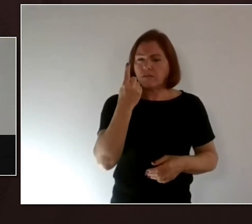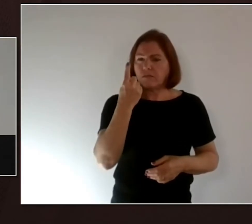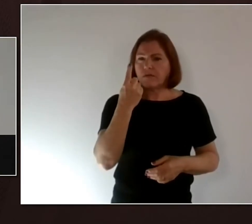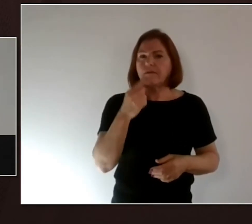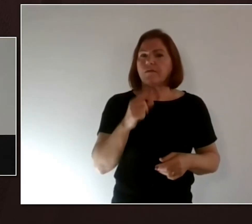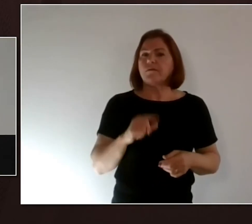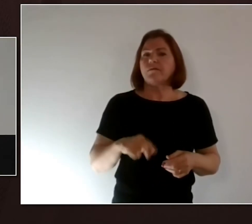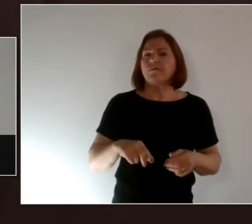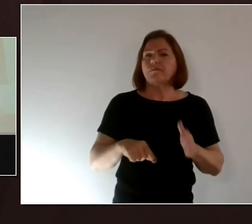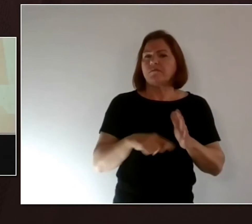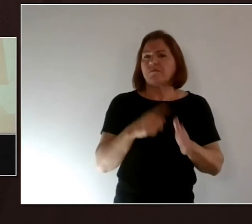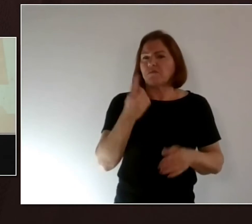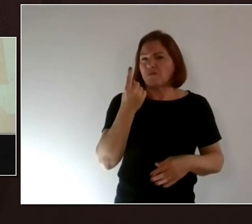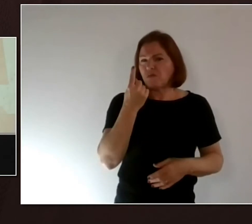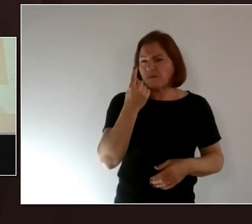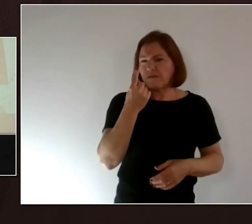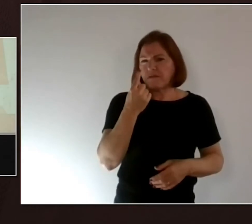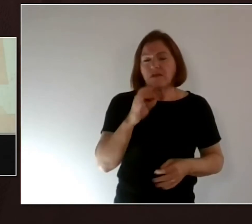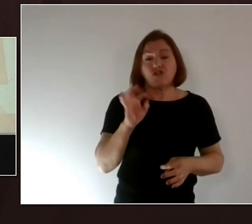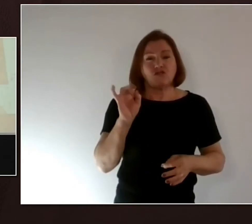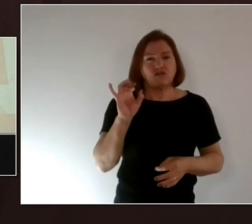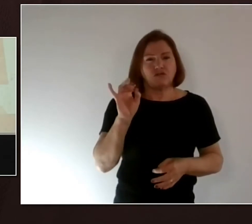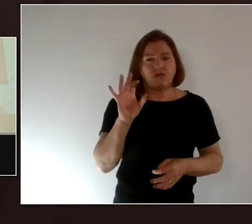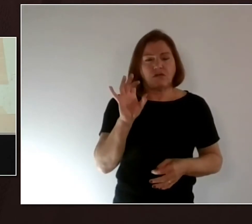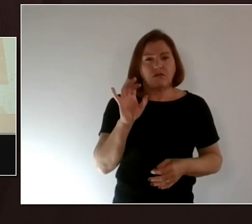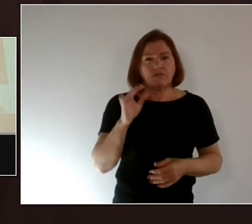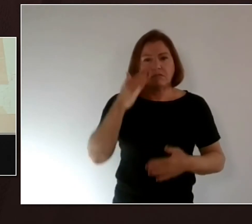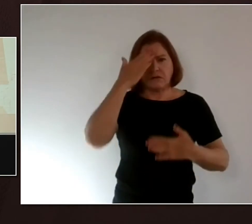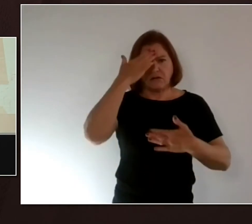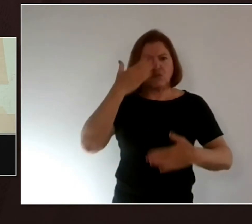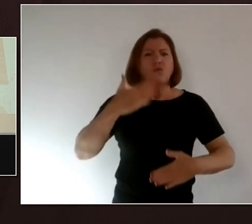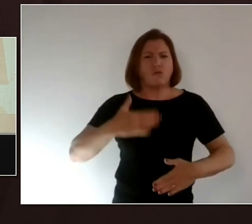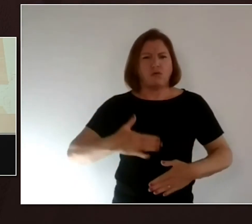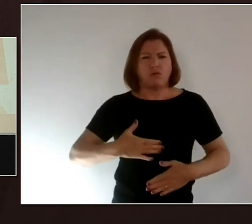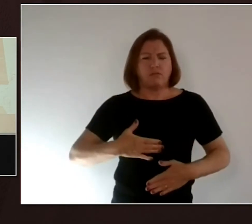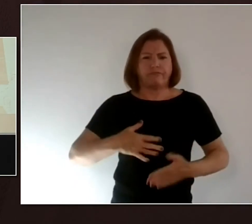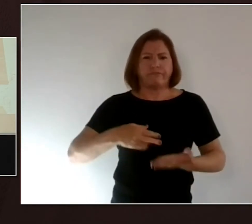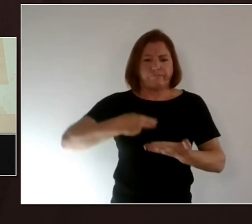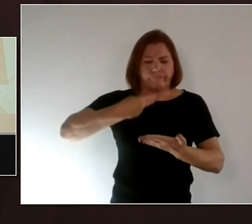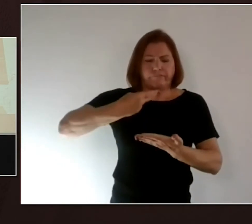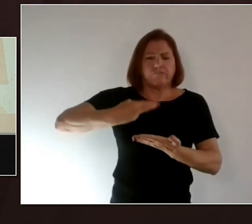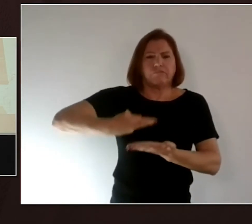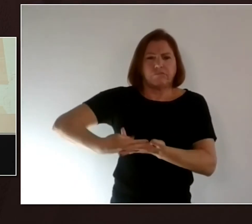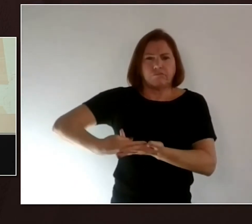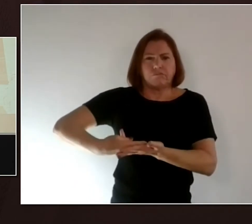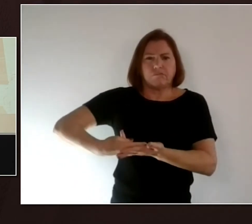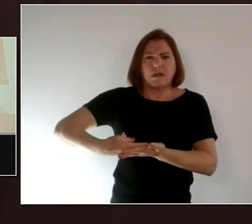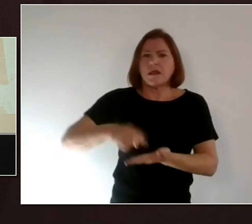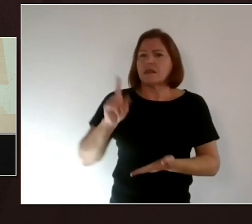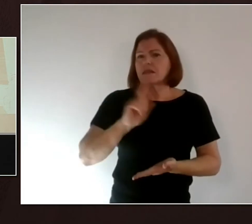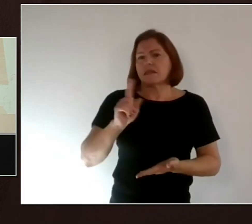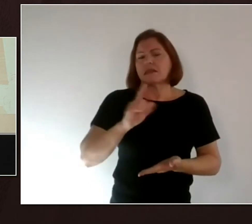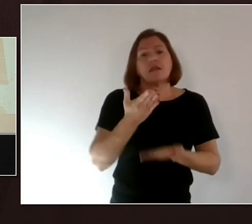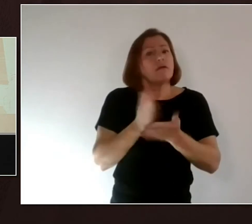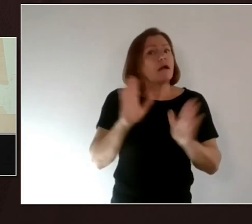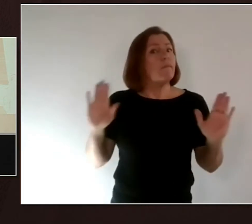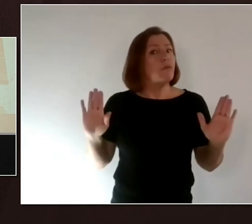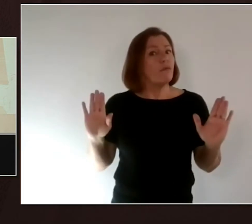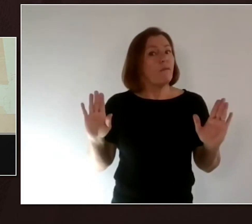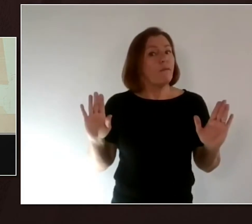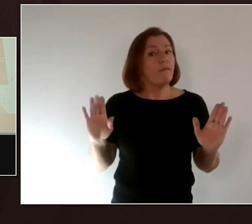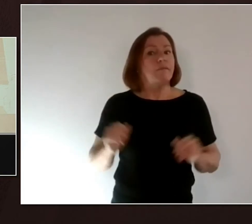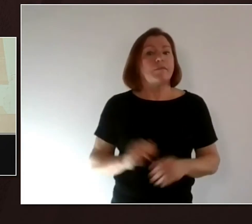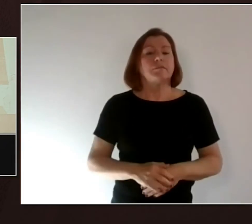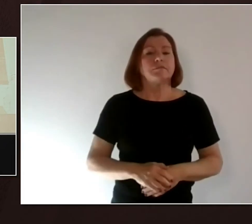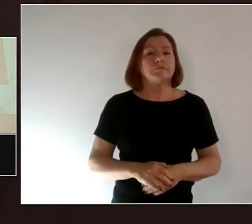terra. Mas essa morte não é definitiva, não termina por tudo. O que termina mesmo